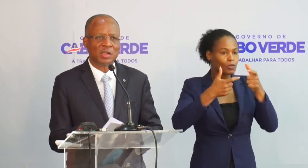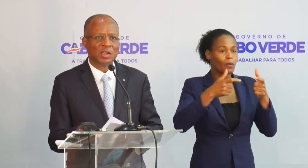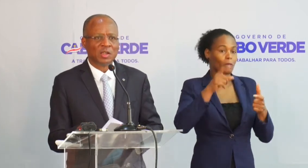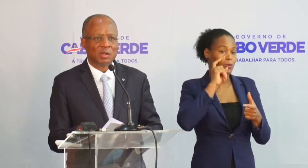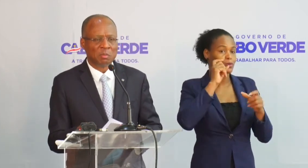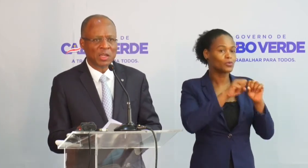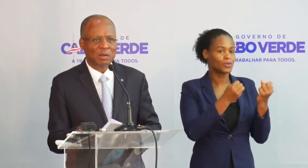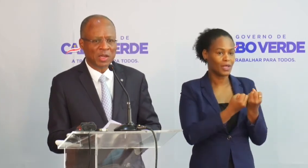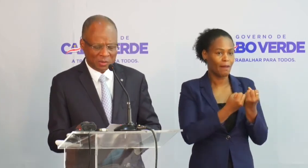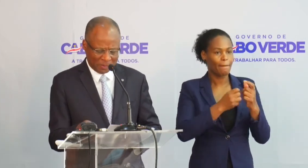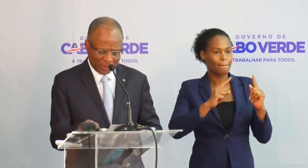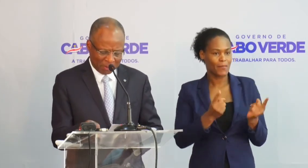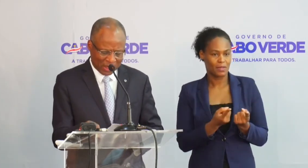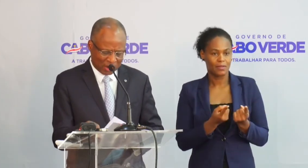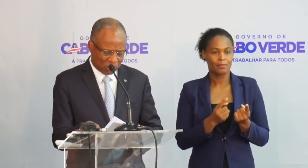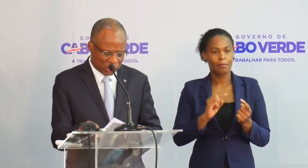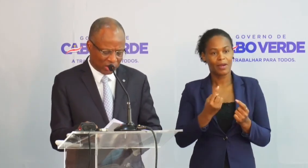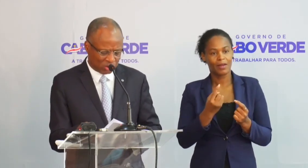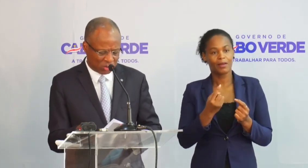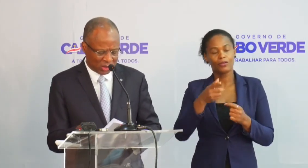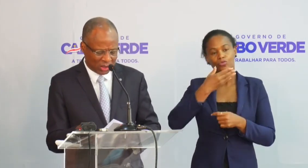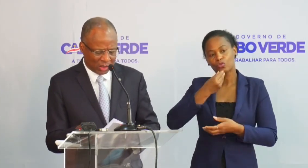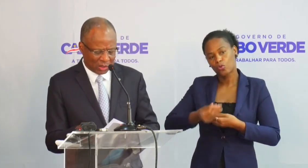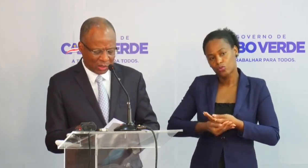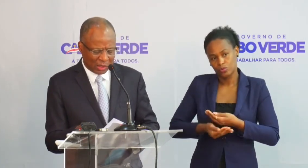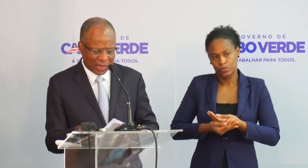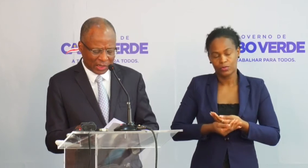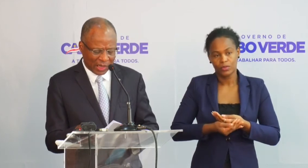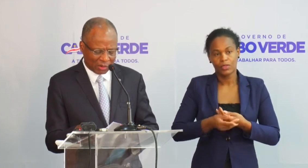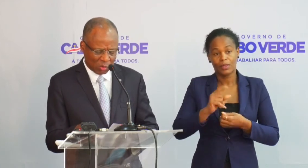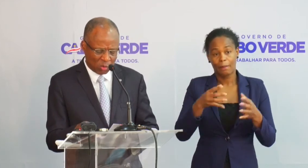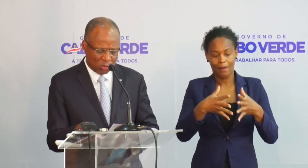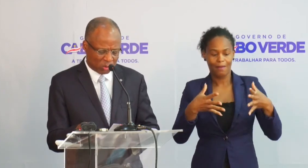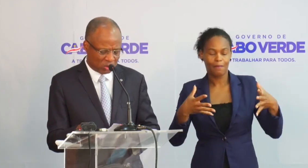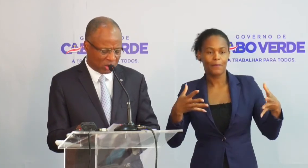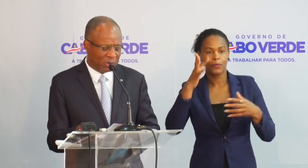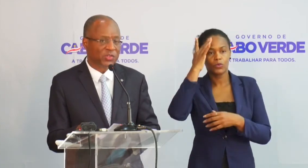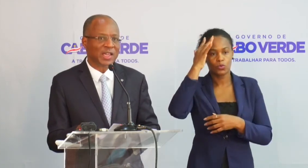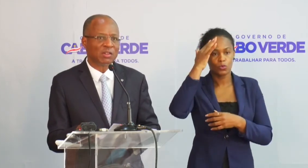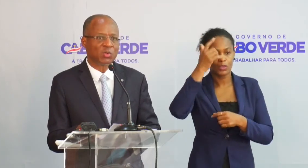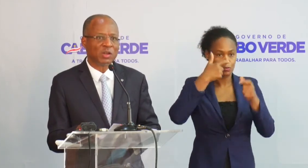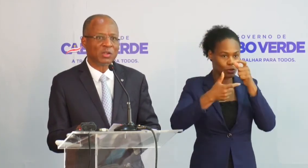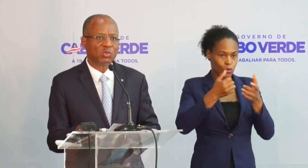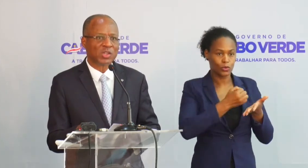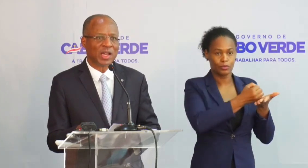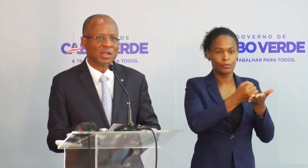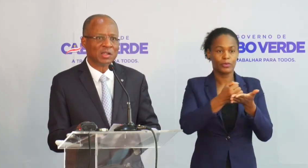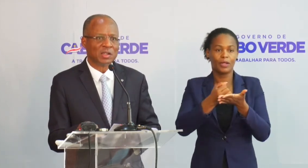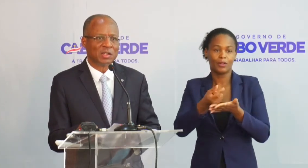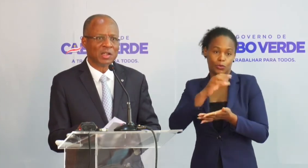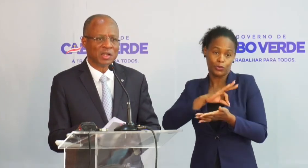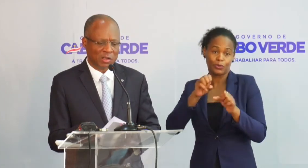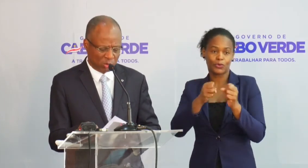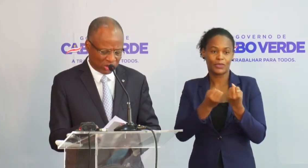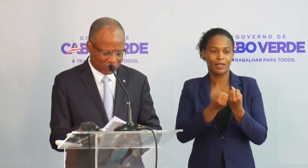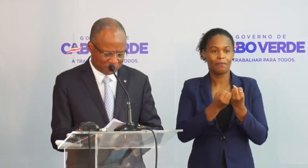social mínima para os idosos e alargar o número de beneficiários do rendimento social